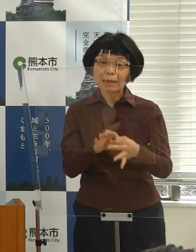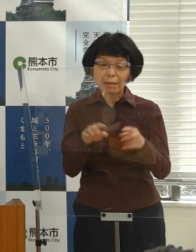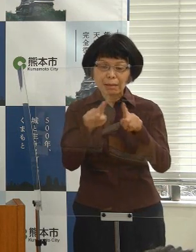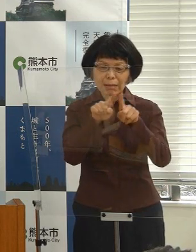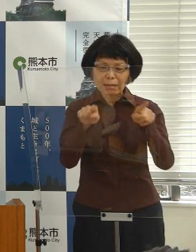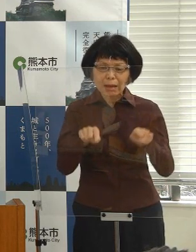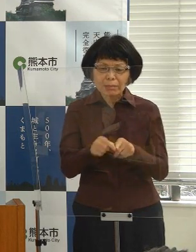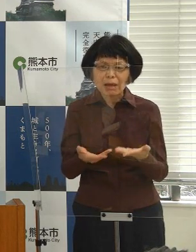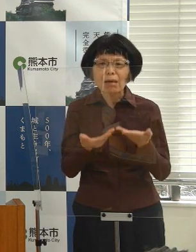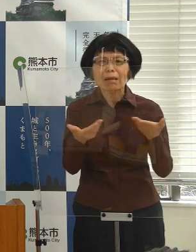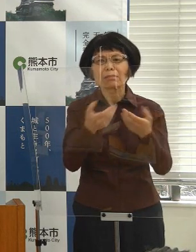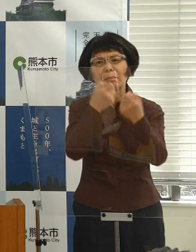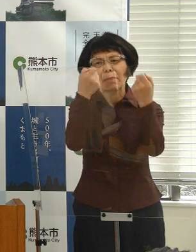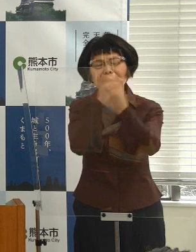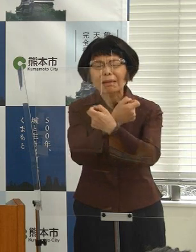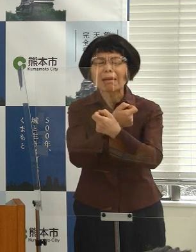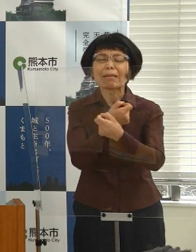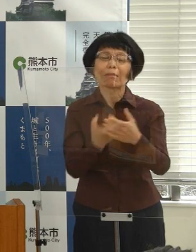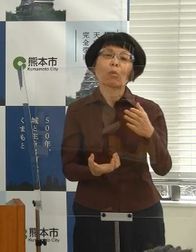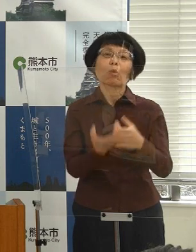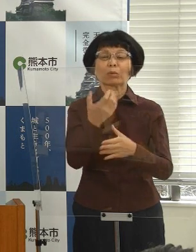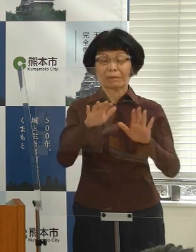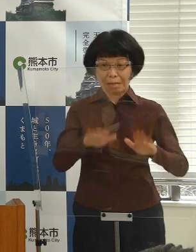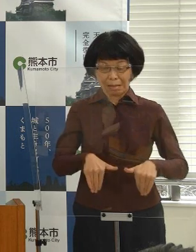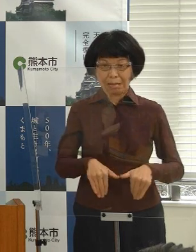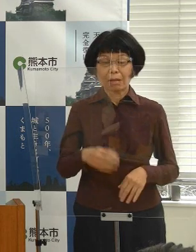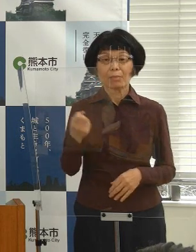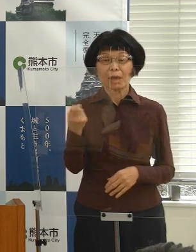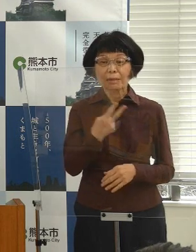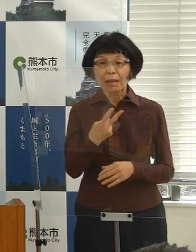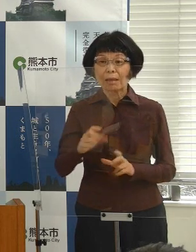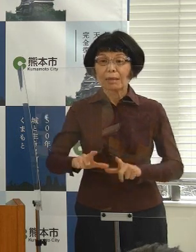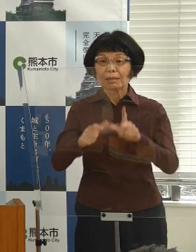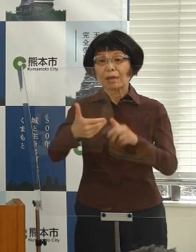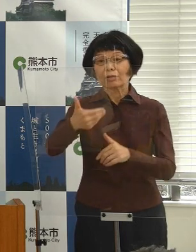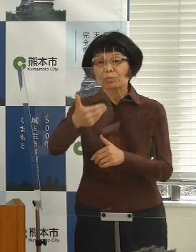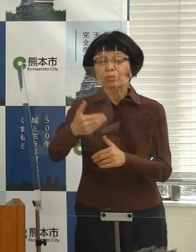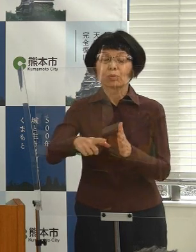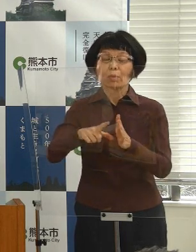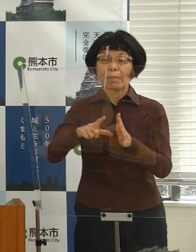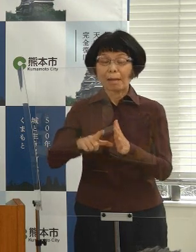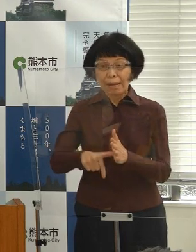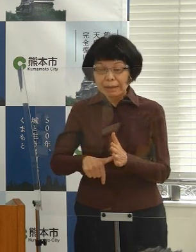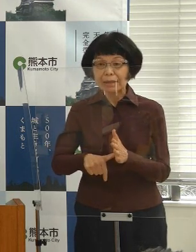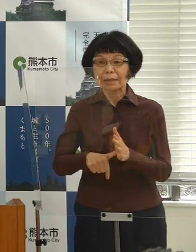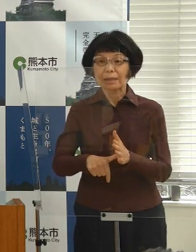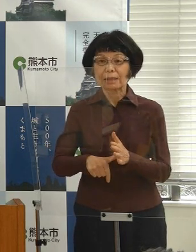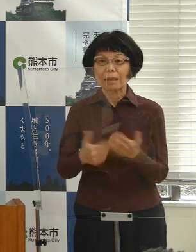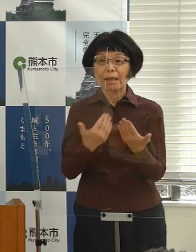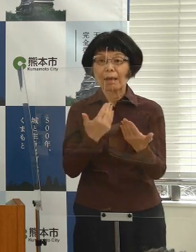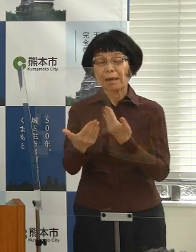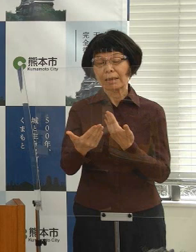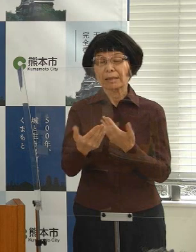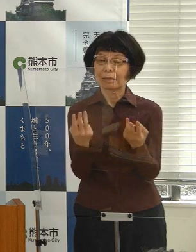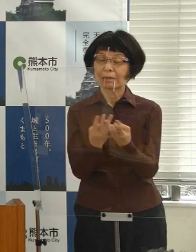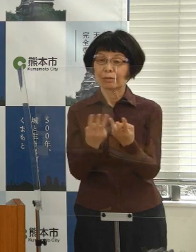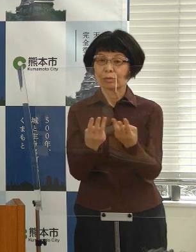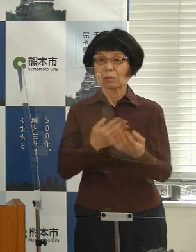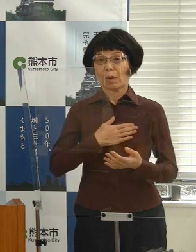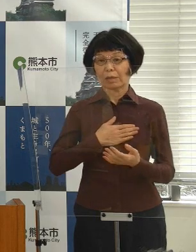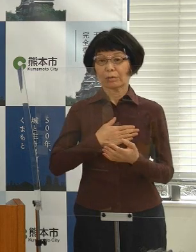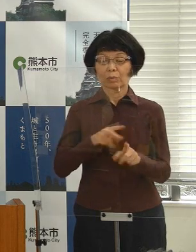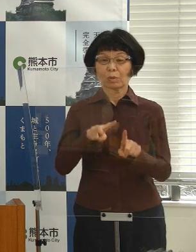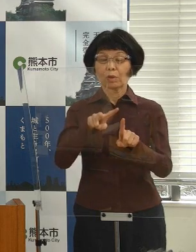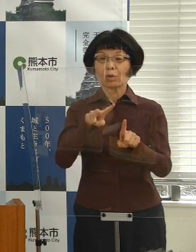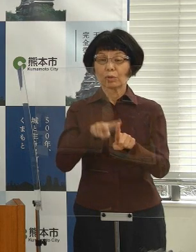付するミスが発生をし、また東区では開票結果の判明が小選挙区比例